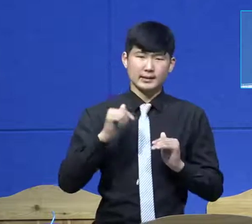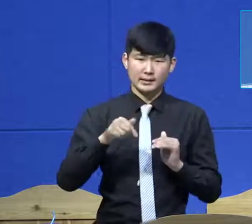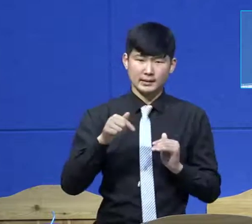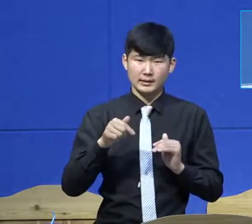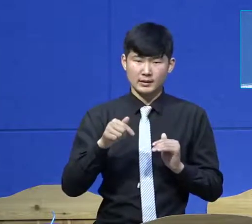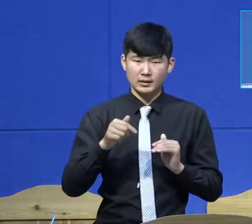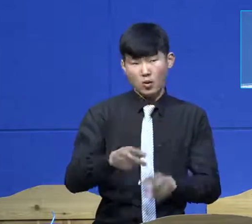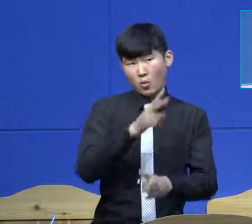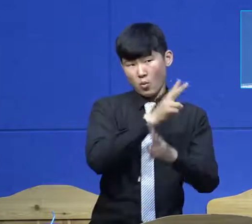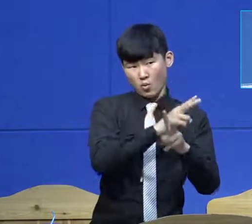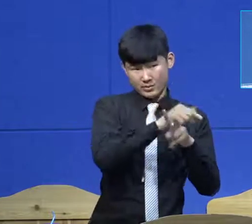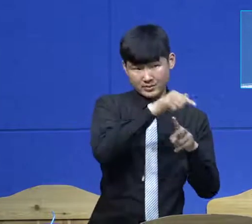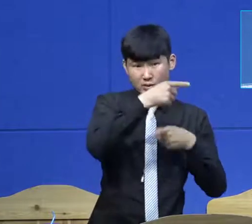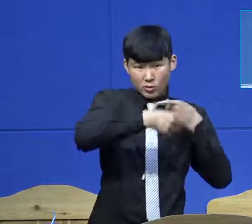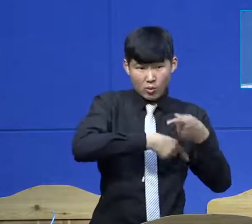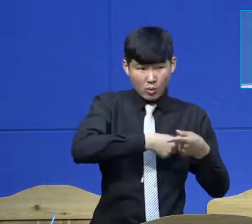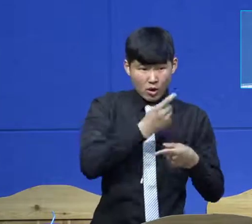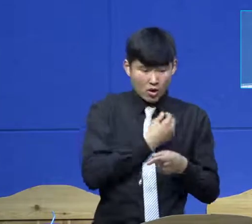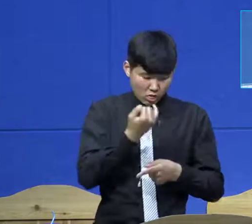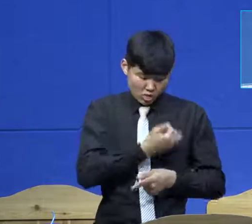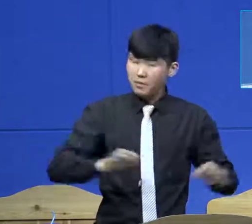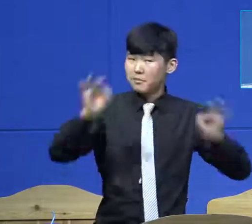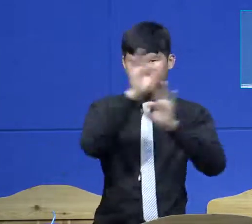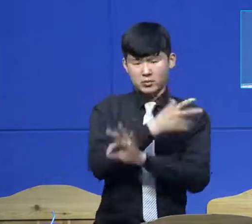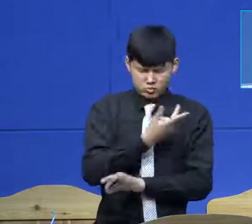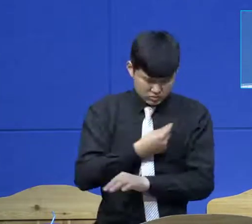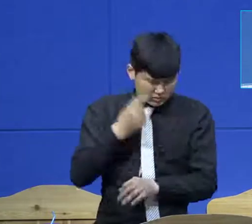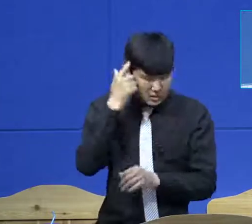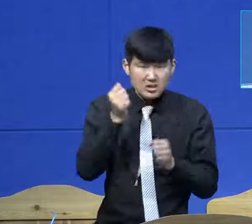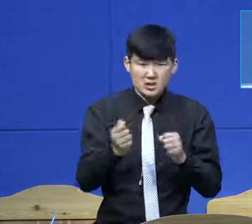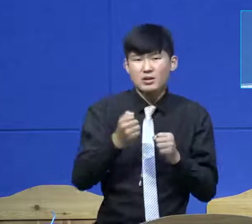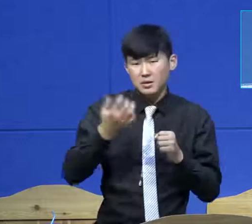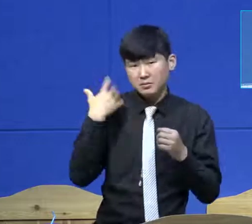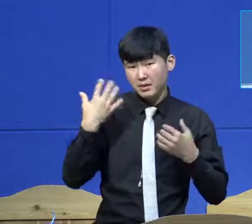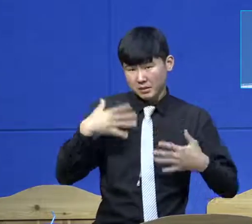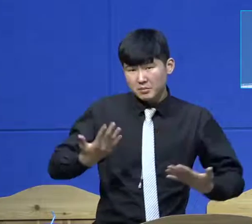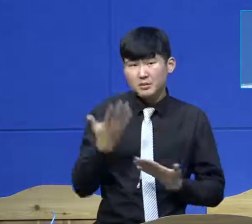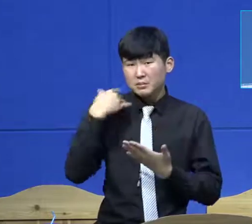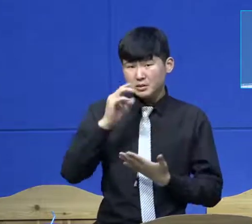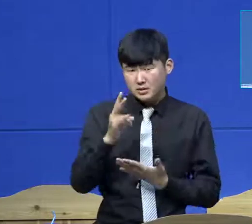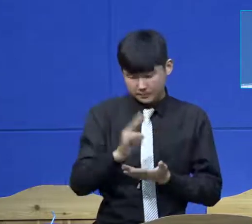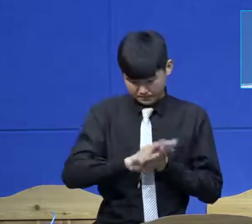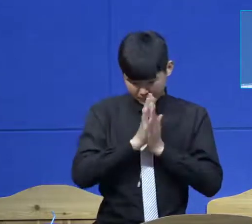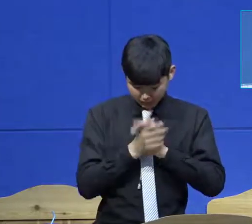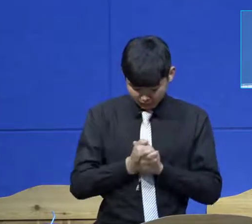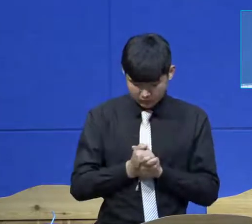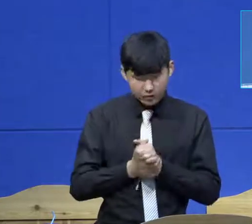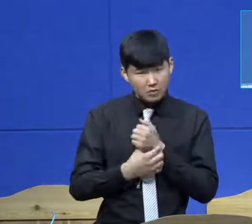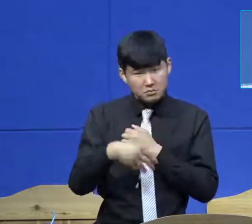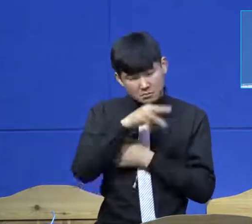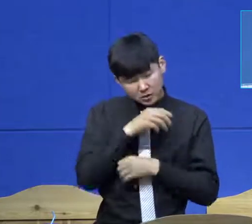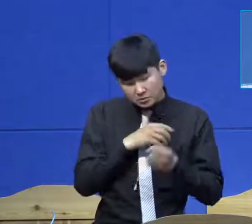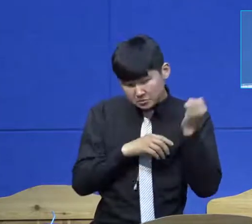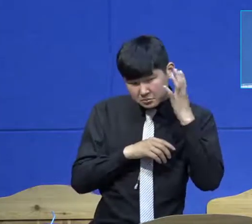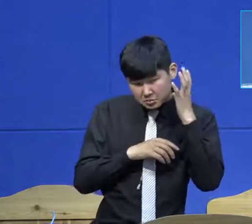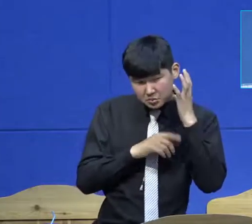Хуулийн тал дээр бол өөсийгүй хүн. Үнэхээр бурхны төлөө хичээл зүтгэлтэй хүн байсан. Гэхдээ сонсоод байсан чинь